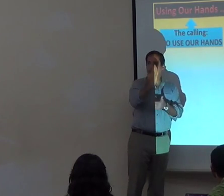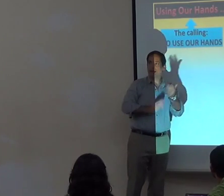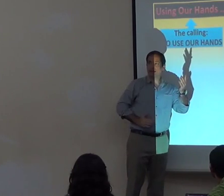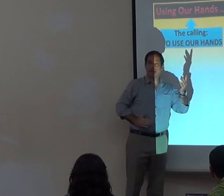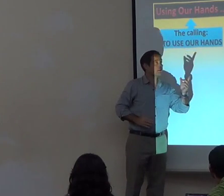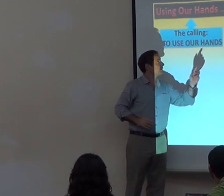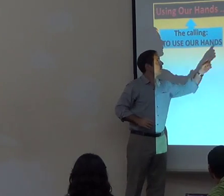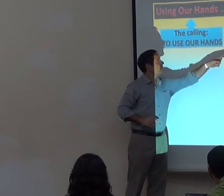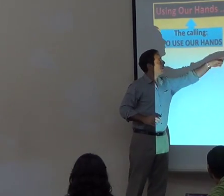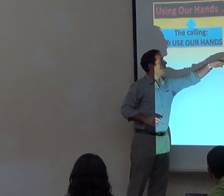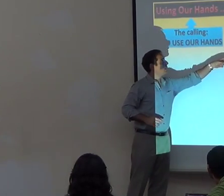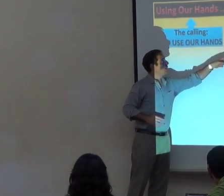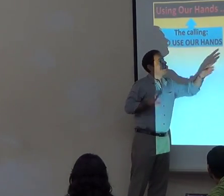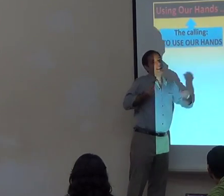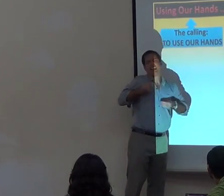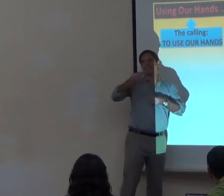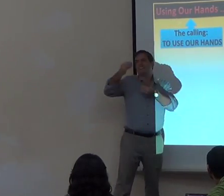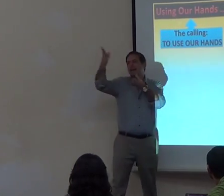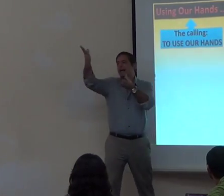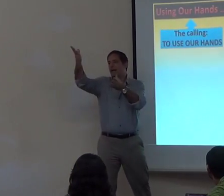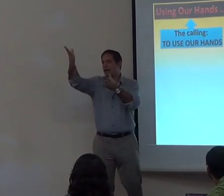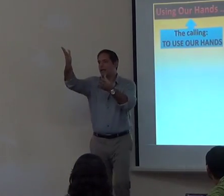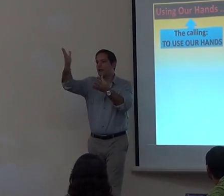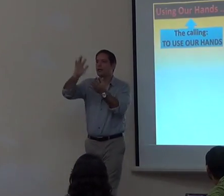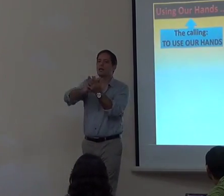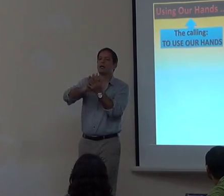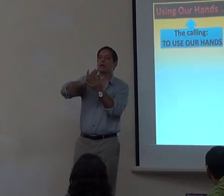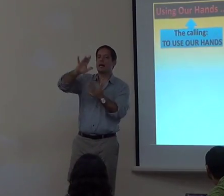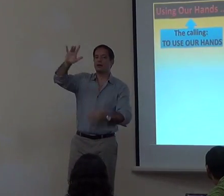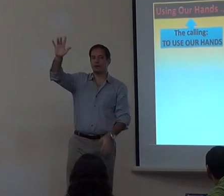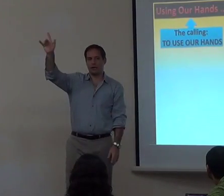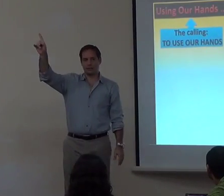La segunda parte es darle a Él